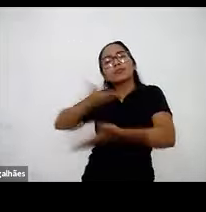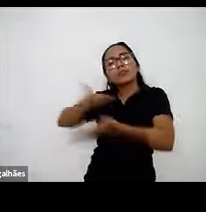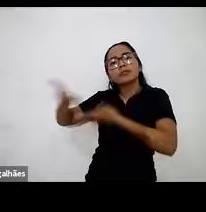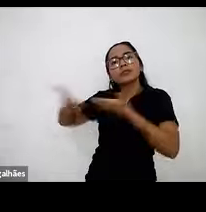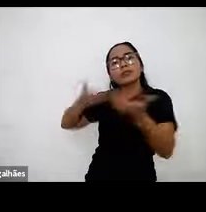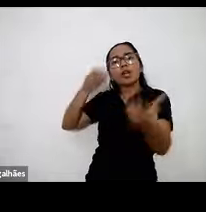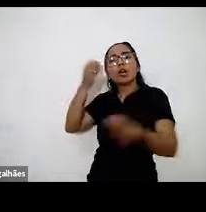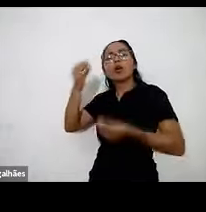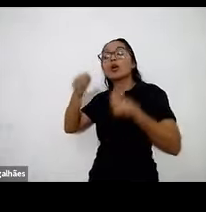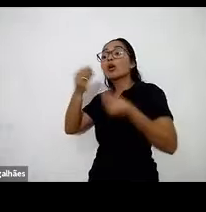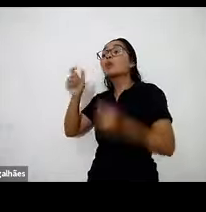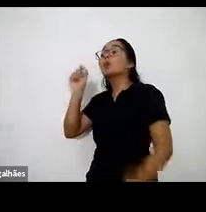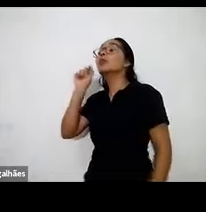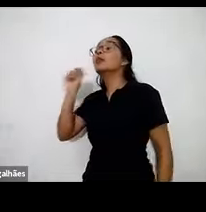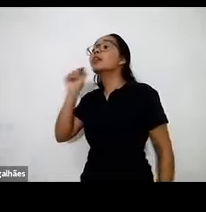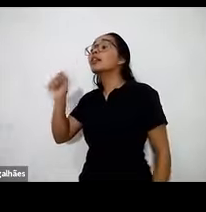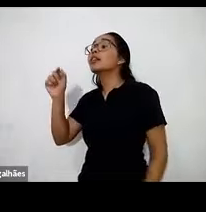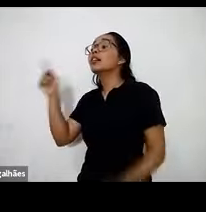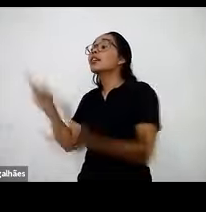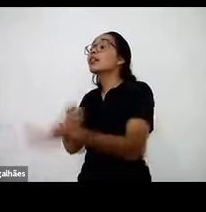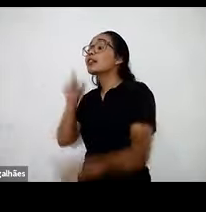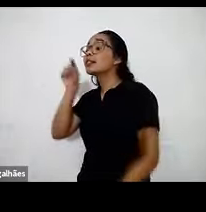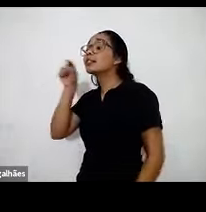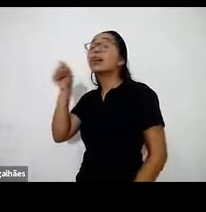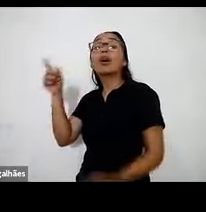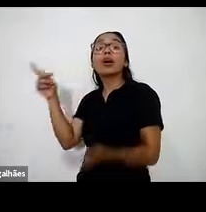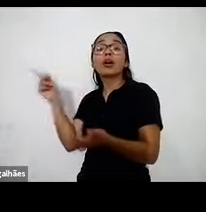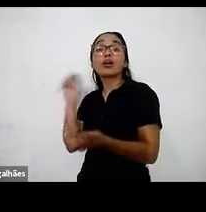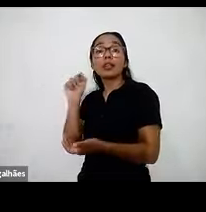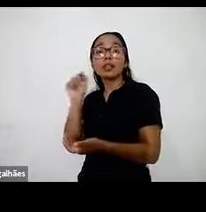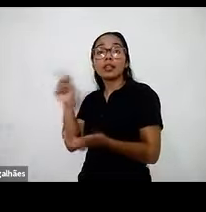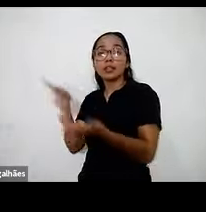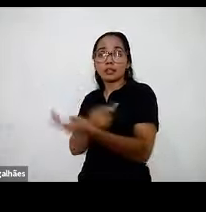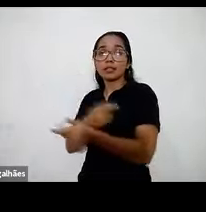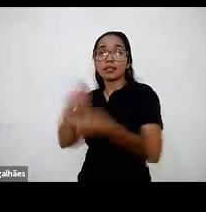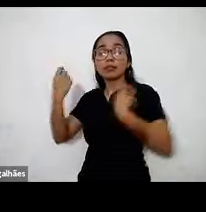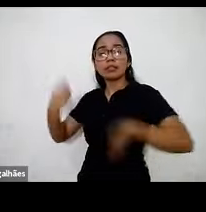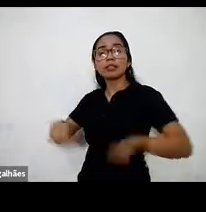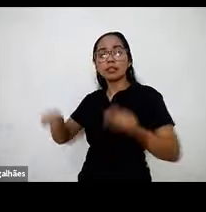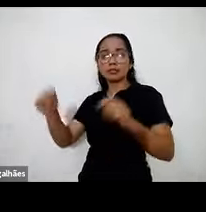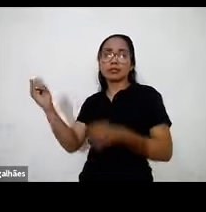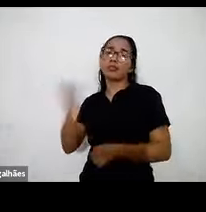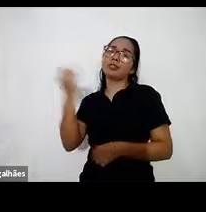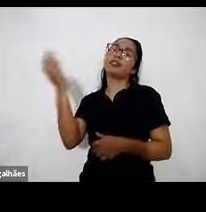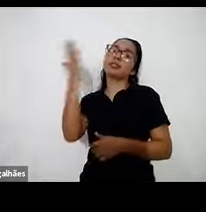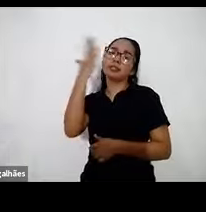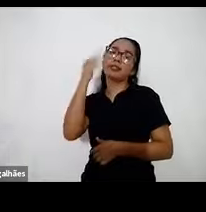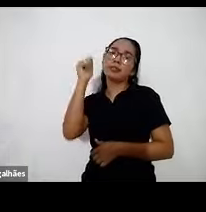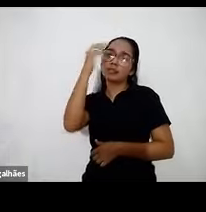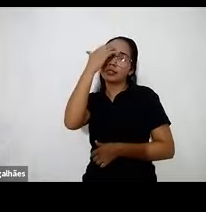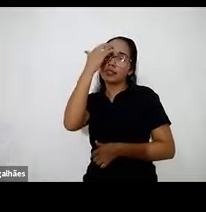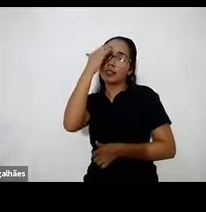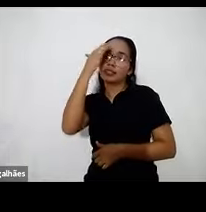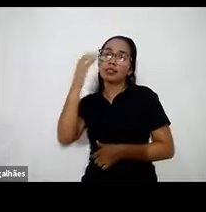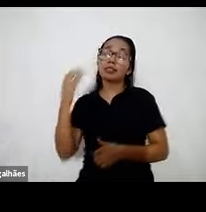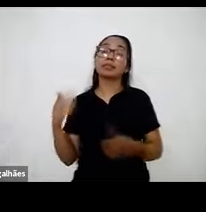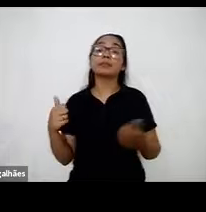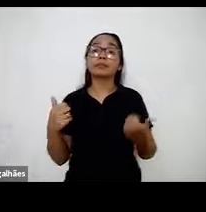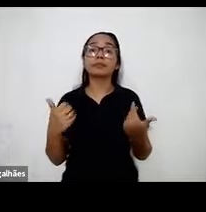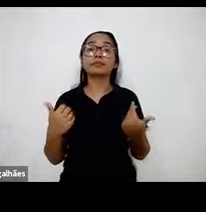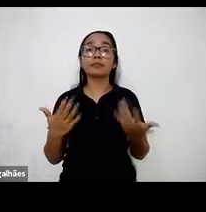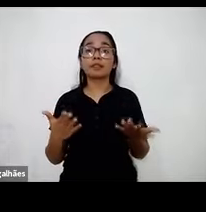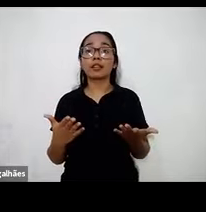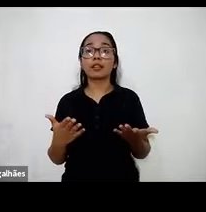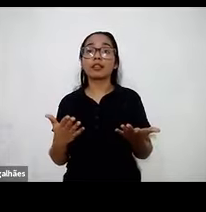a comunidade. E esse diálogo que é estabelecido com essas pessoas, a partir disso e também